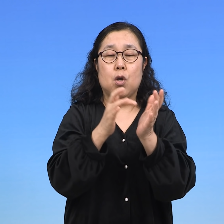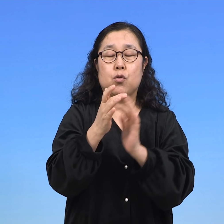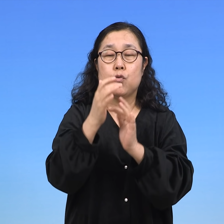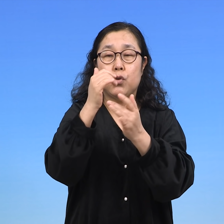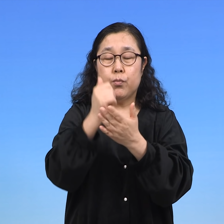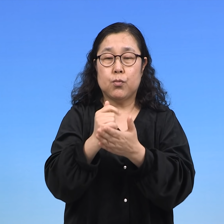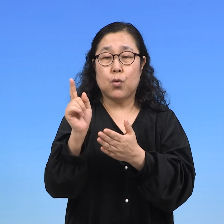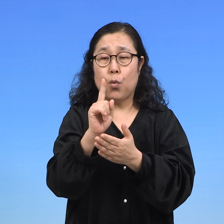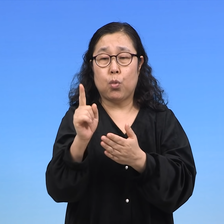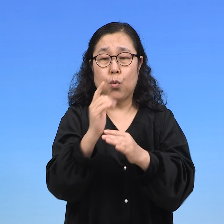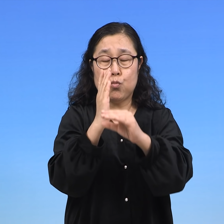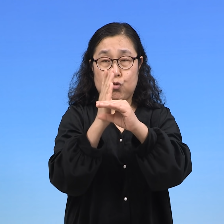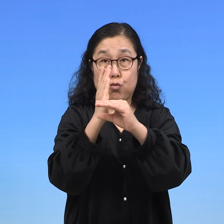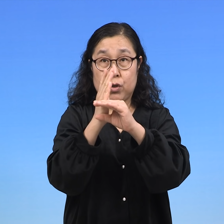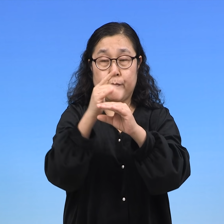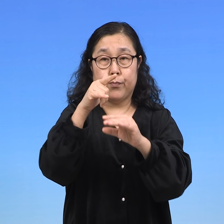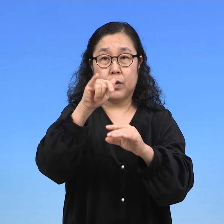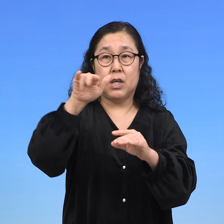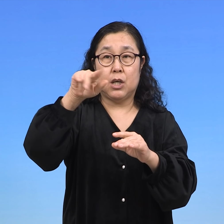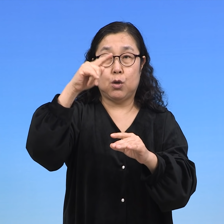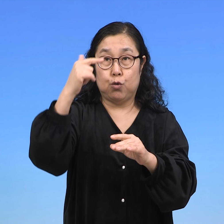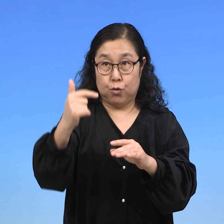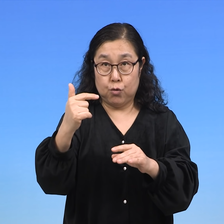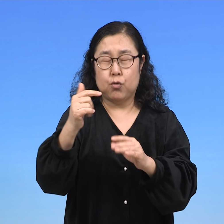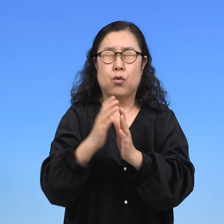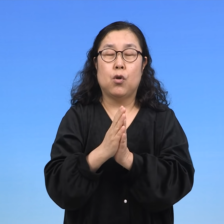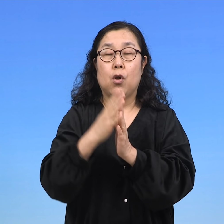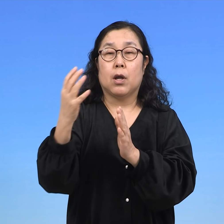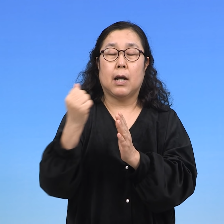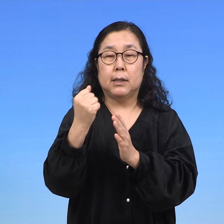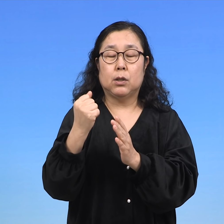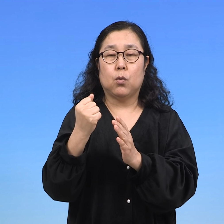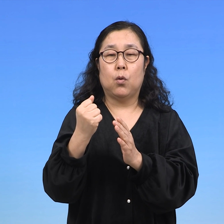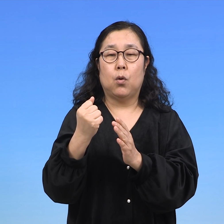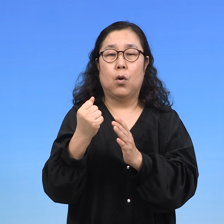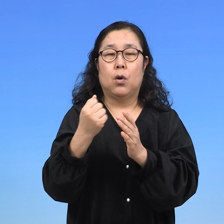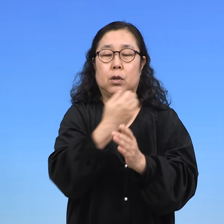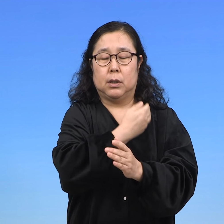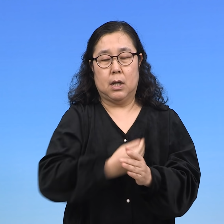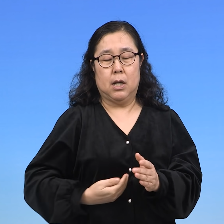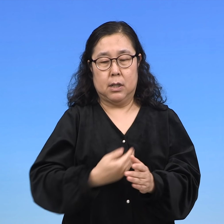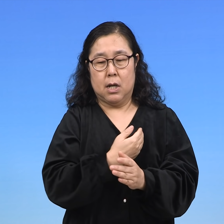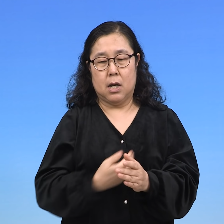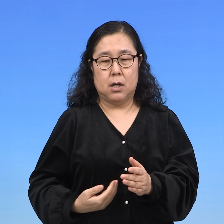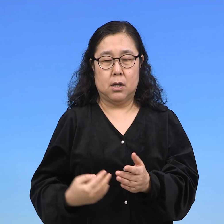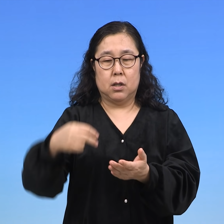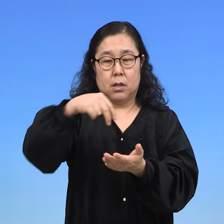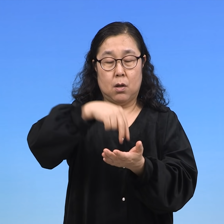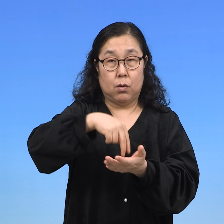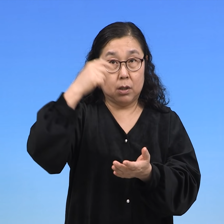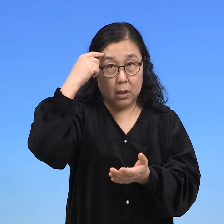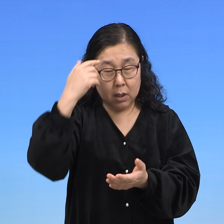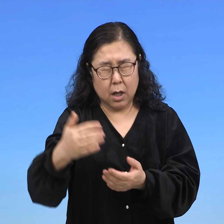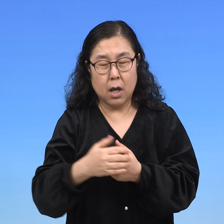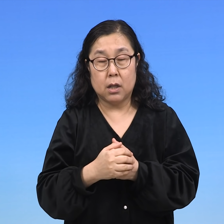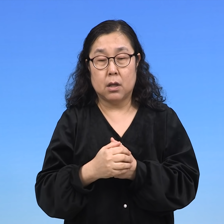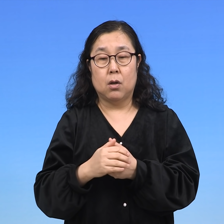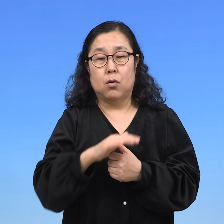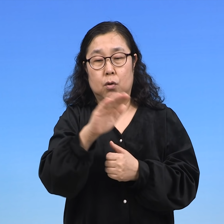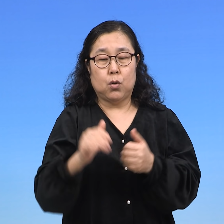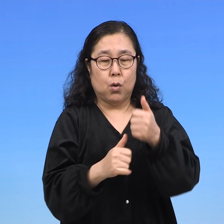어떤 기준으로 12명의 제자를 세우신 건가? 그 기준이라는 게 있지 않습니까? 저희도 교역자들을 청빙할